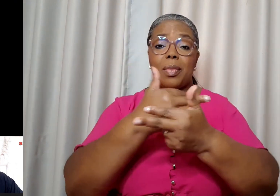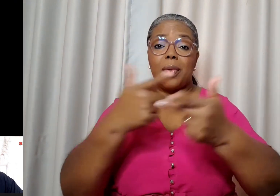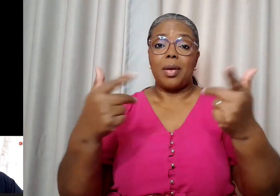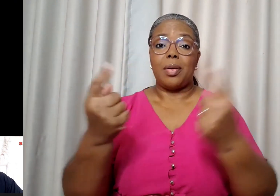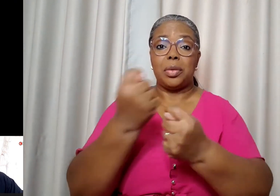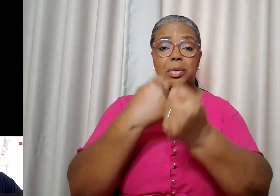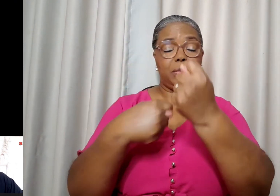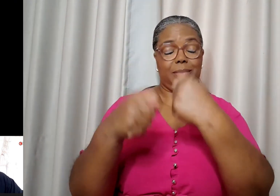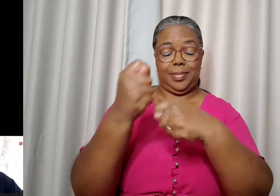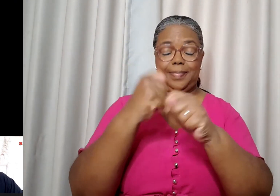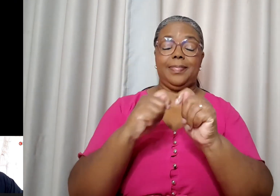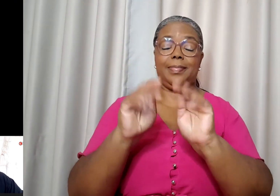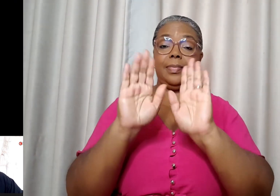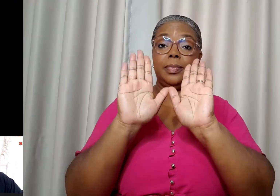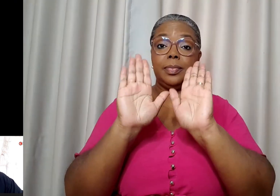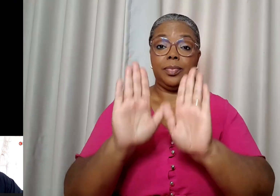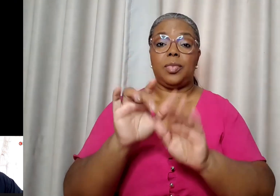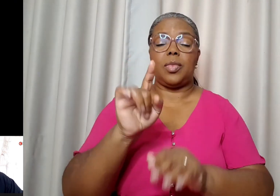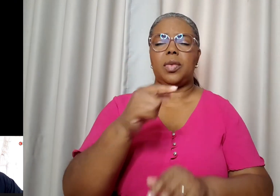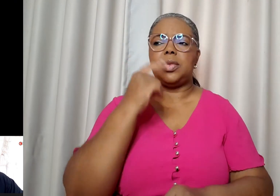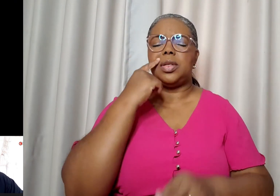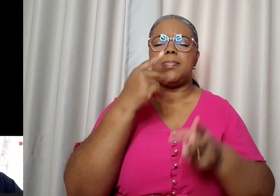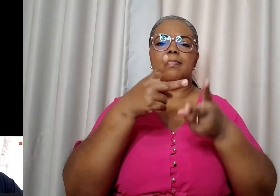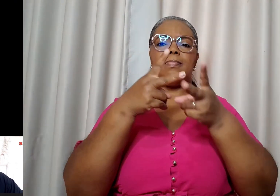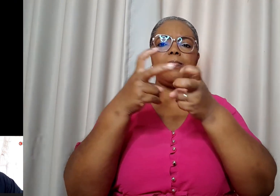Você não vê em momento nenhum